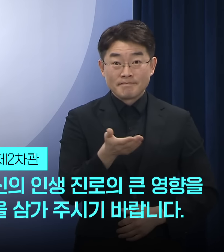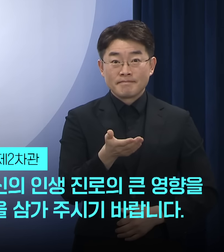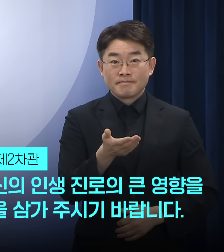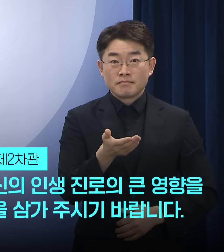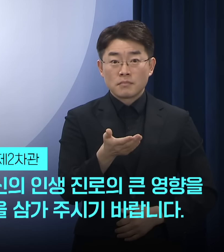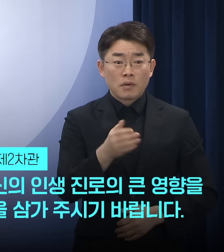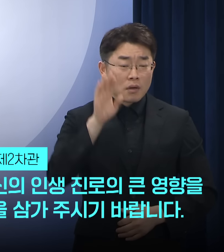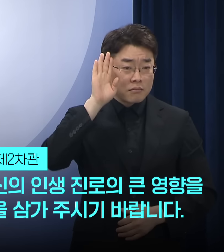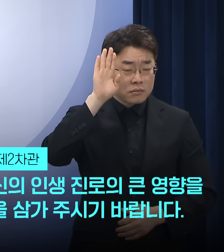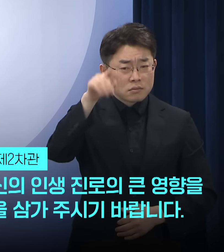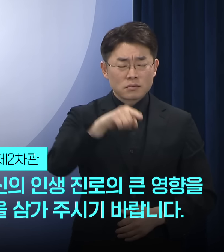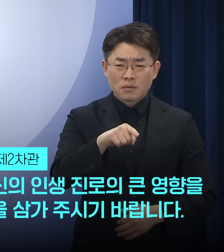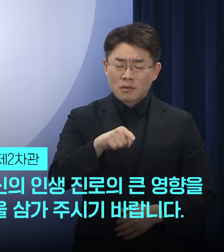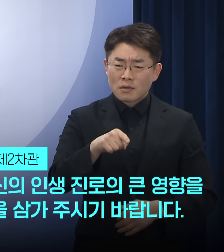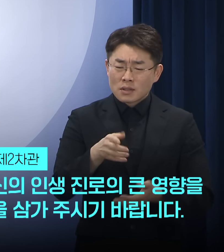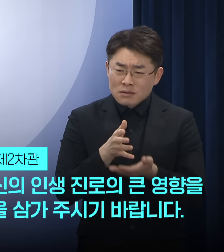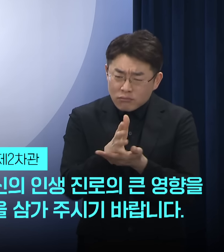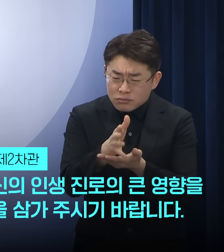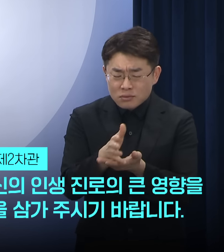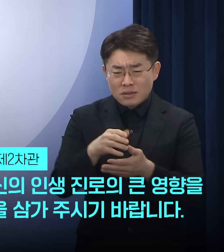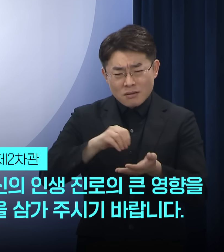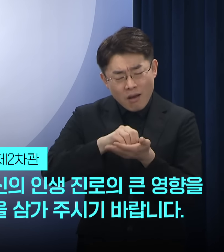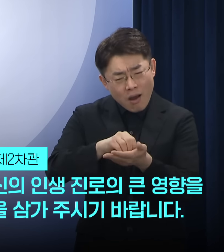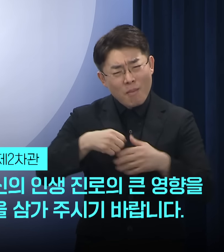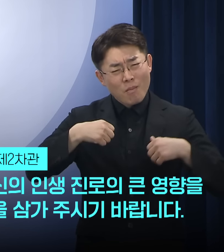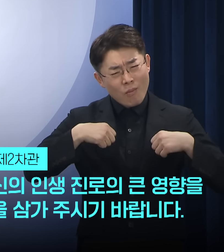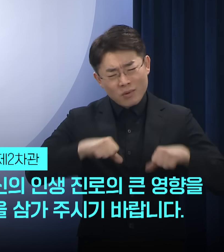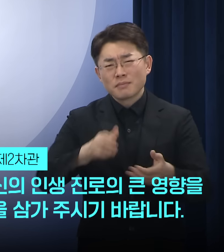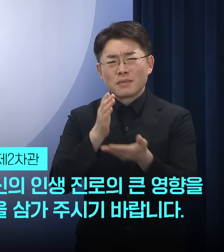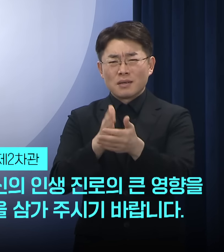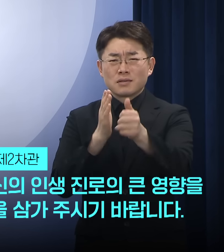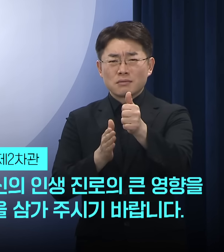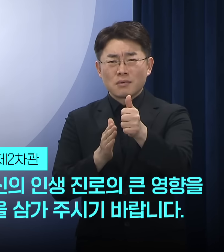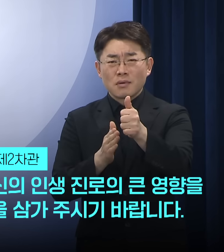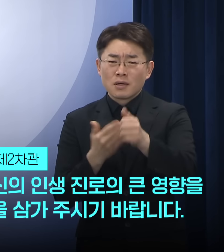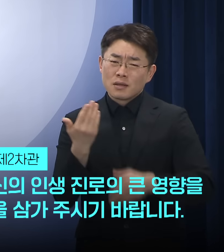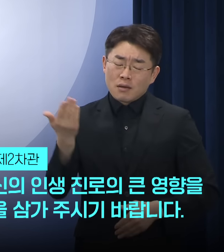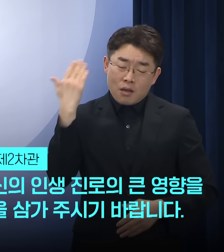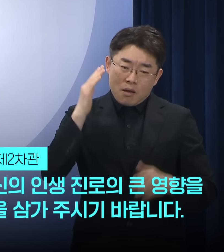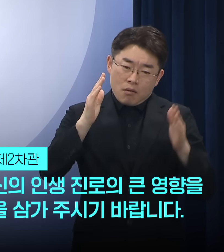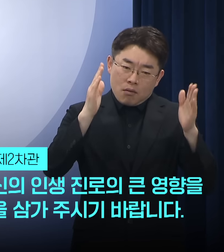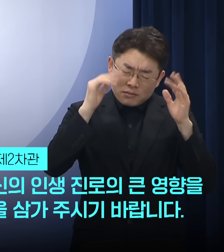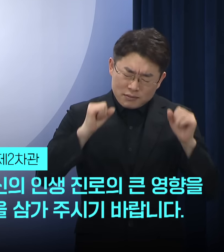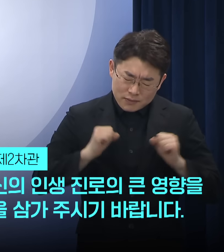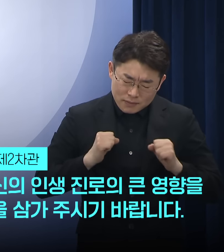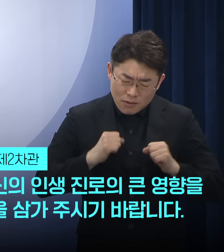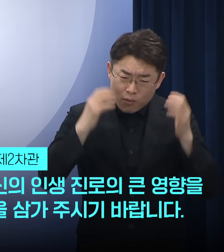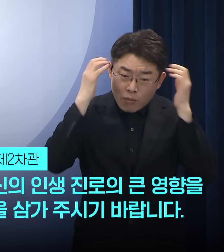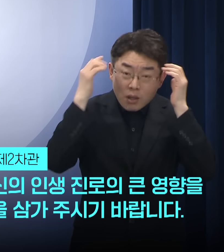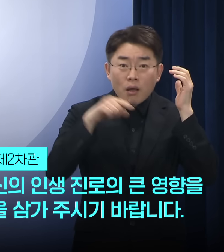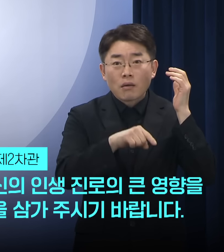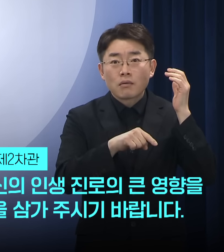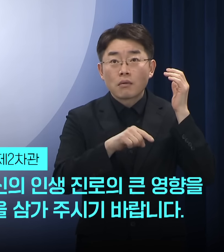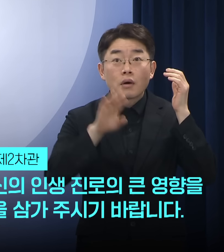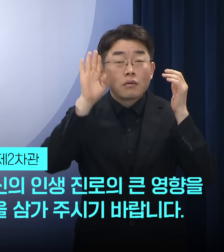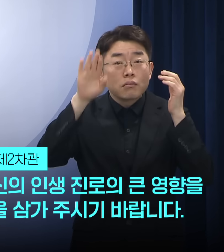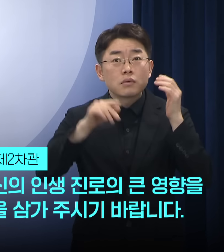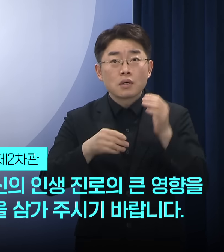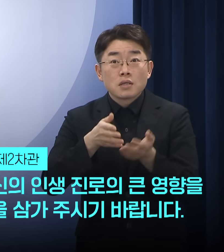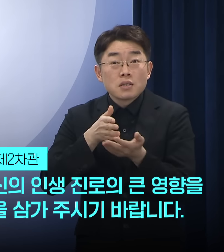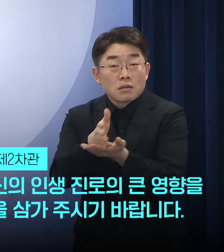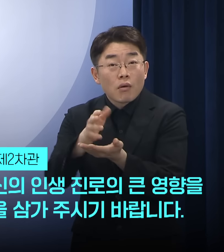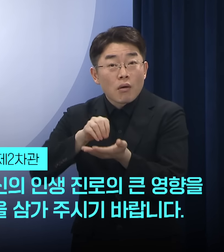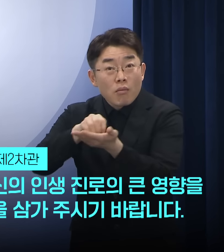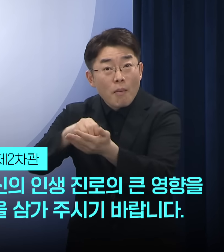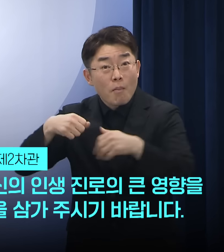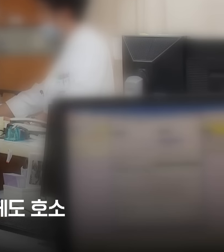전공이 진로 선택을 포기하는 등 자신의 인생 진로에 큰 영향을 주는 행동 방식으로 투쟁하는 것을 삼가